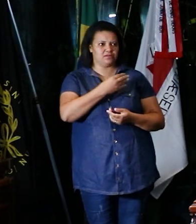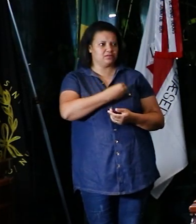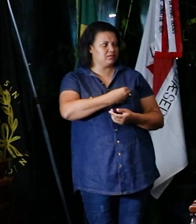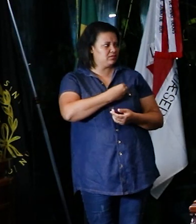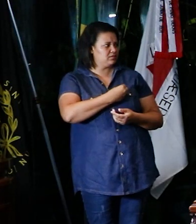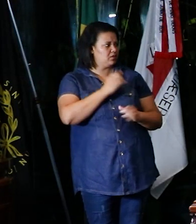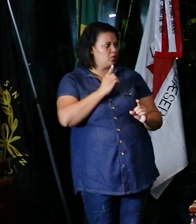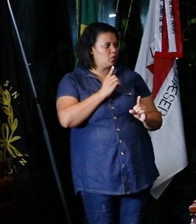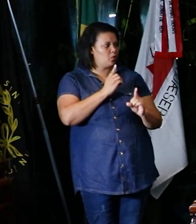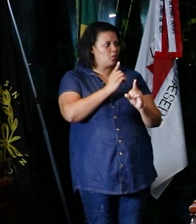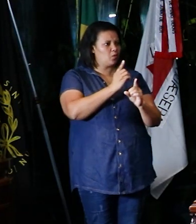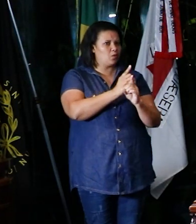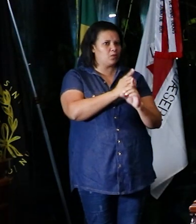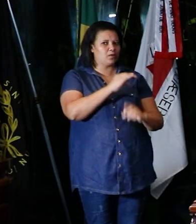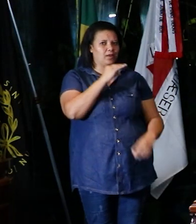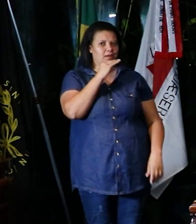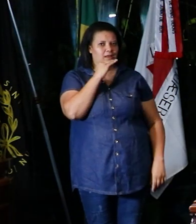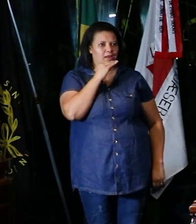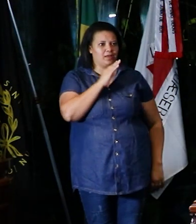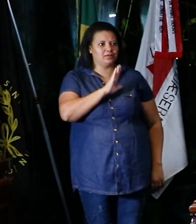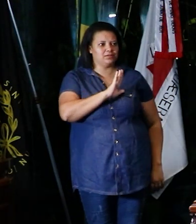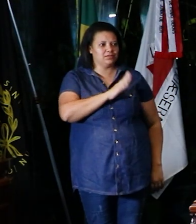de Andrade na sua vida?